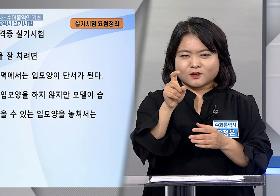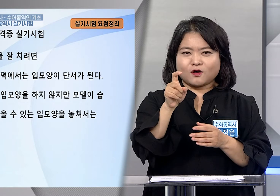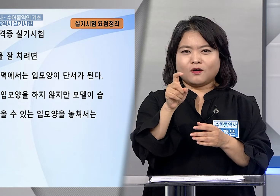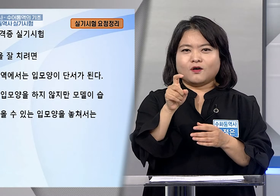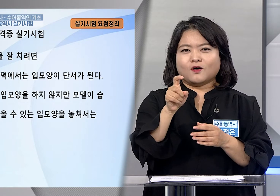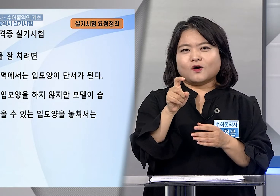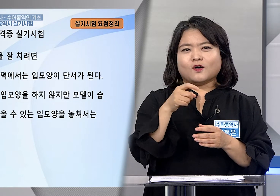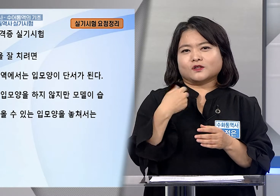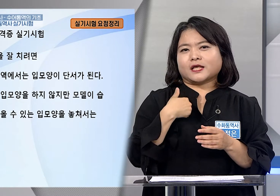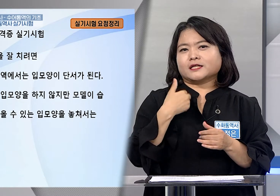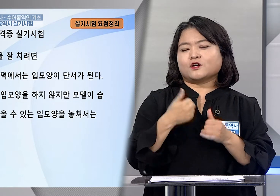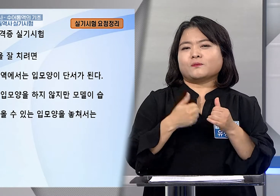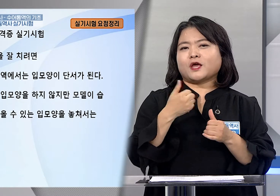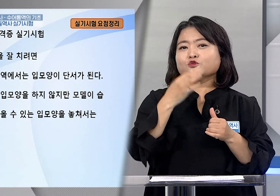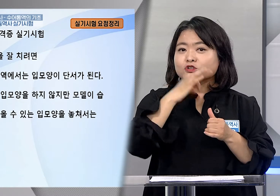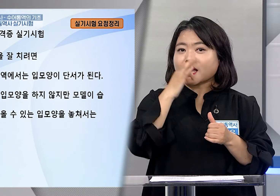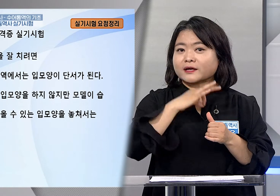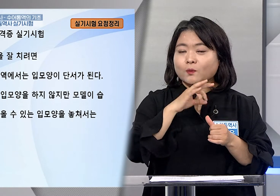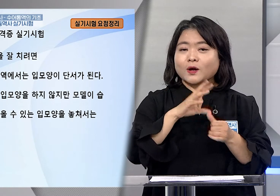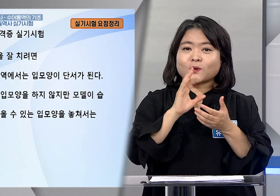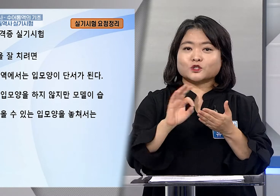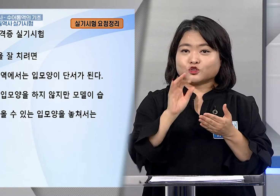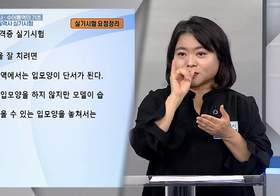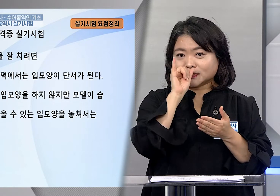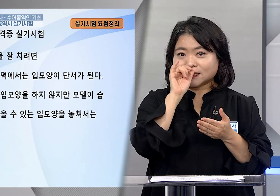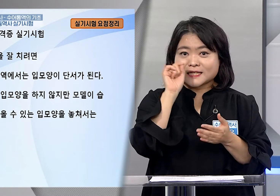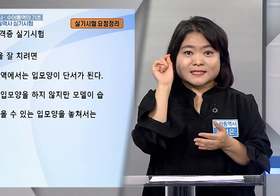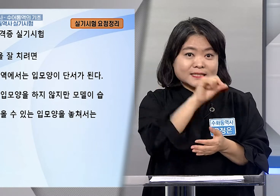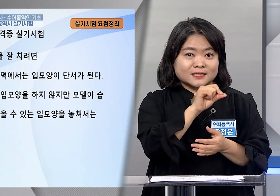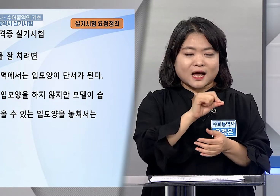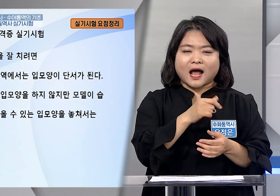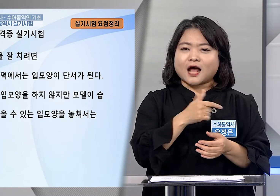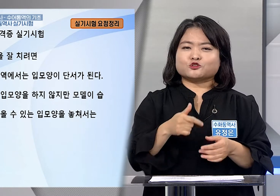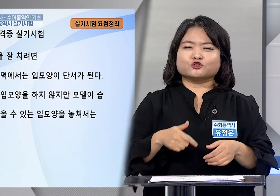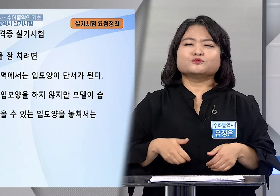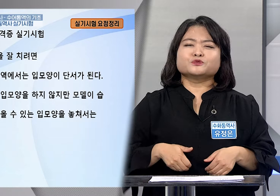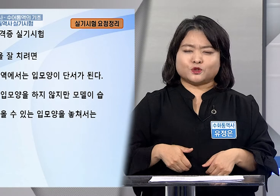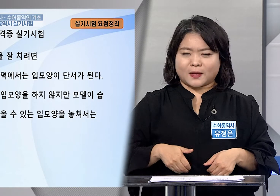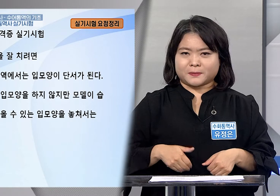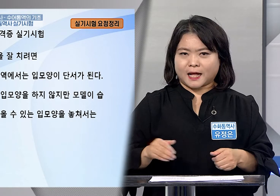캐치해서 내 시험에 유리하게 활용할 수 있는 센스가 아주 필요합니다.